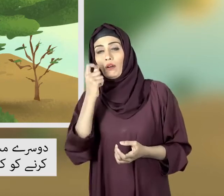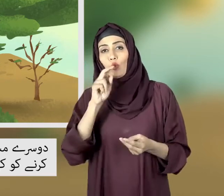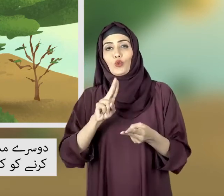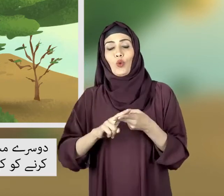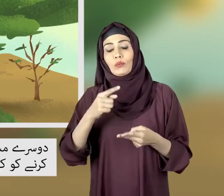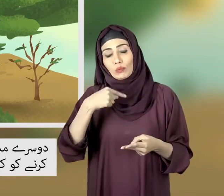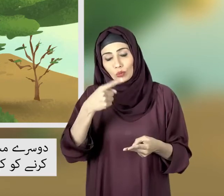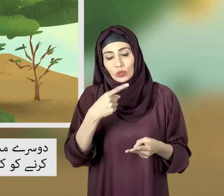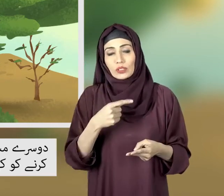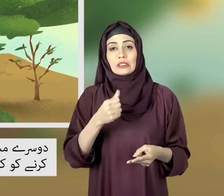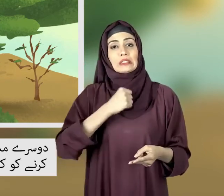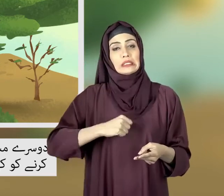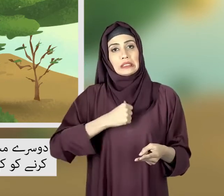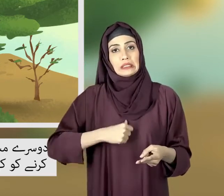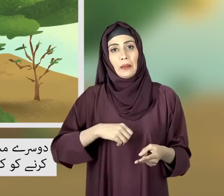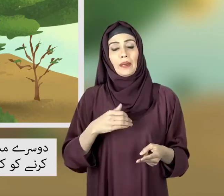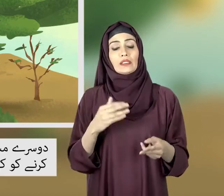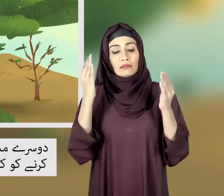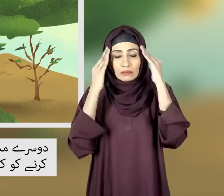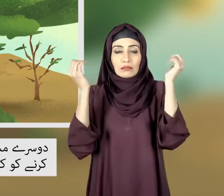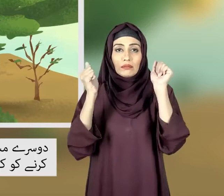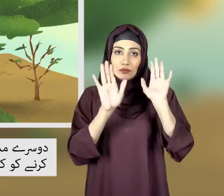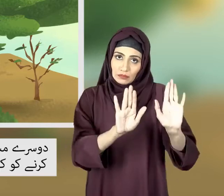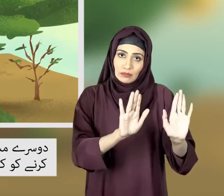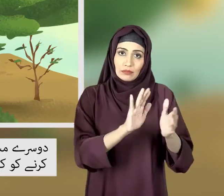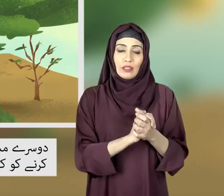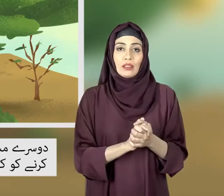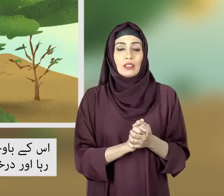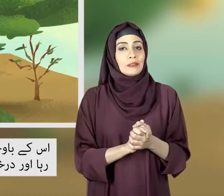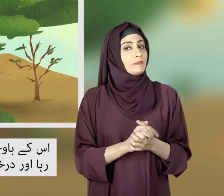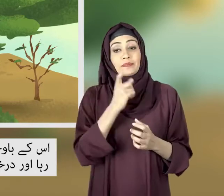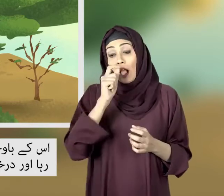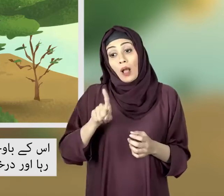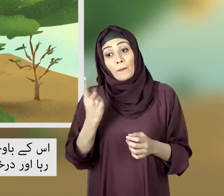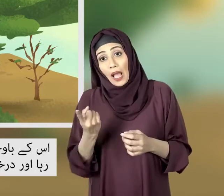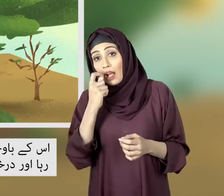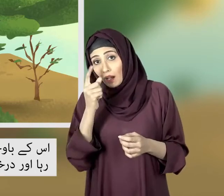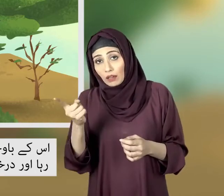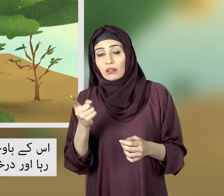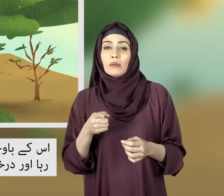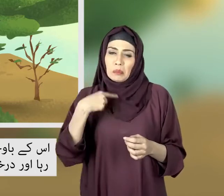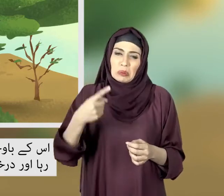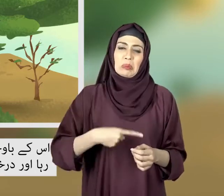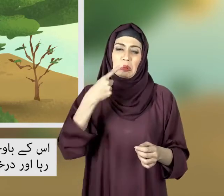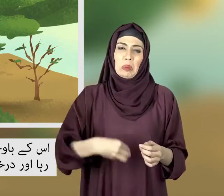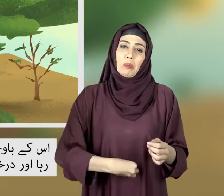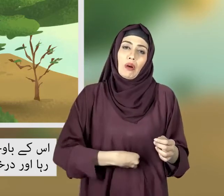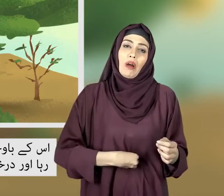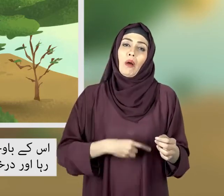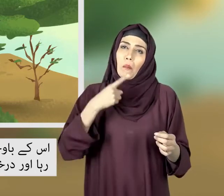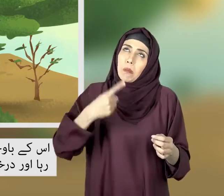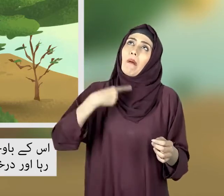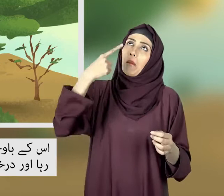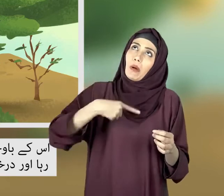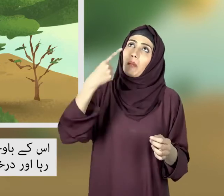دوسرے مسافر نے اس کو سمجھایا اور غصہ ٹھنڈا کرنے کو کہا اس کے باوجود وہ مسافر بھوک کی وجہ سے